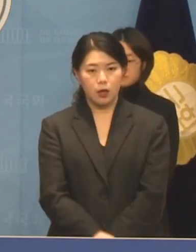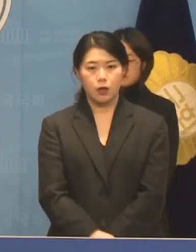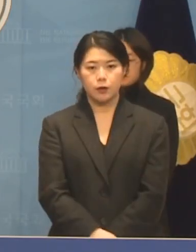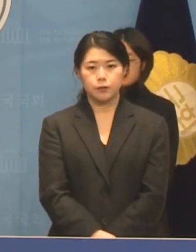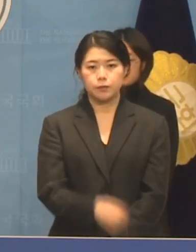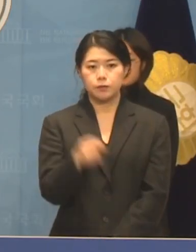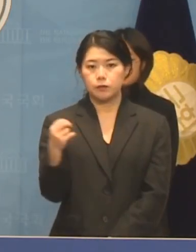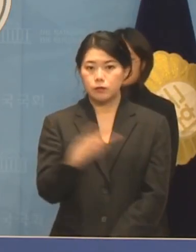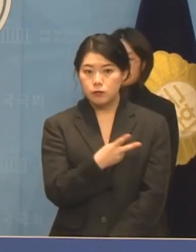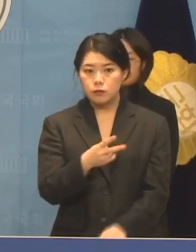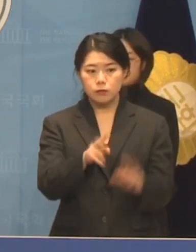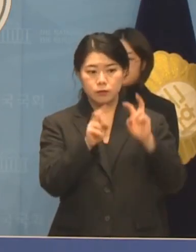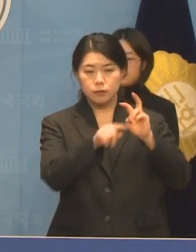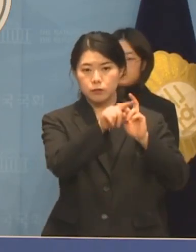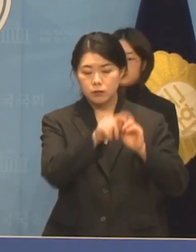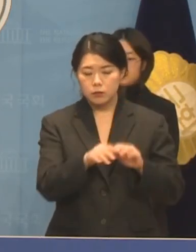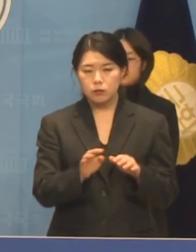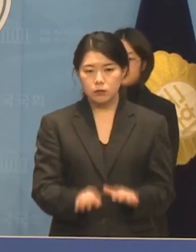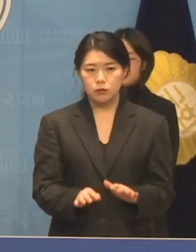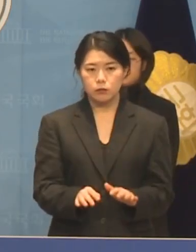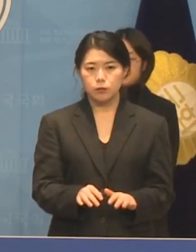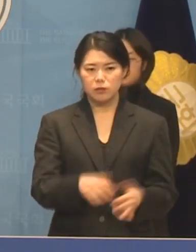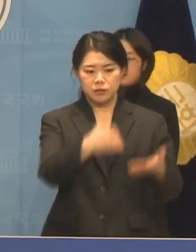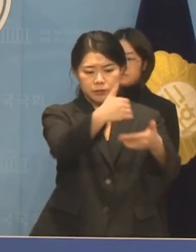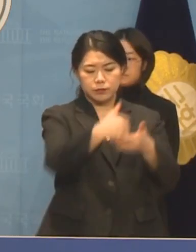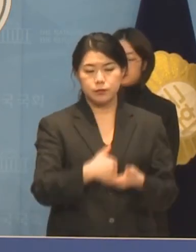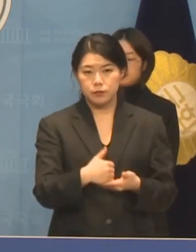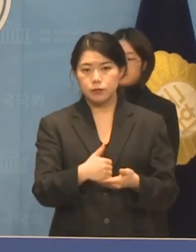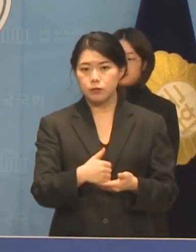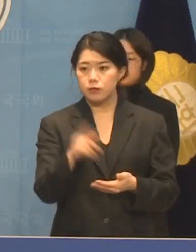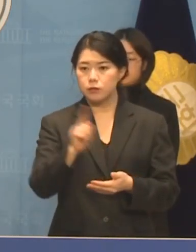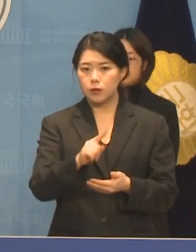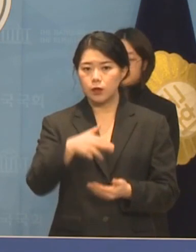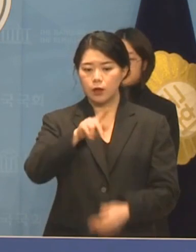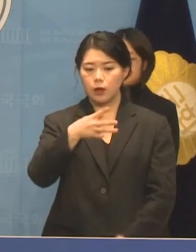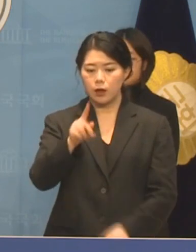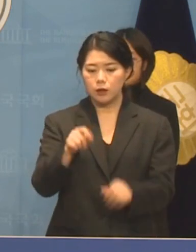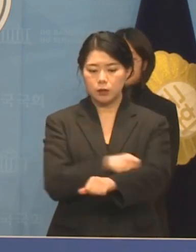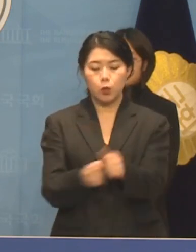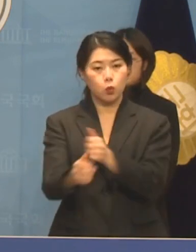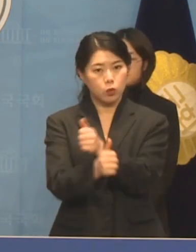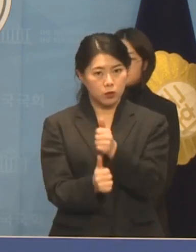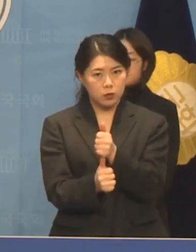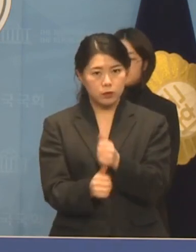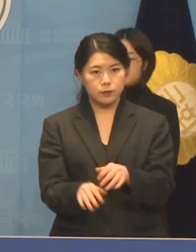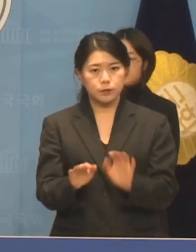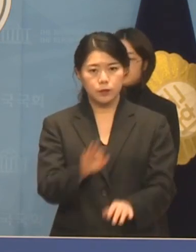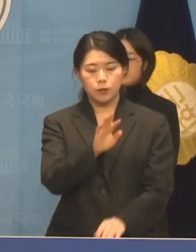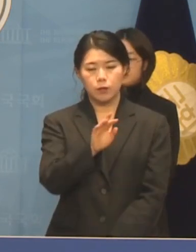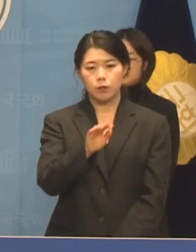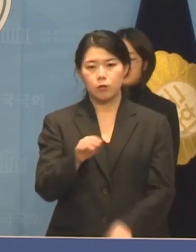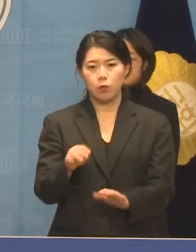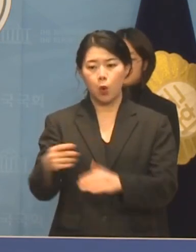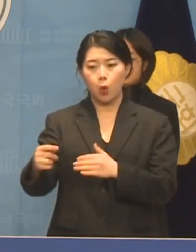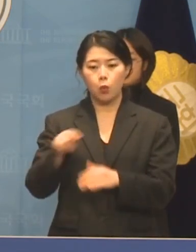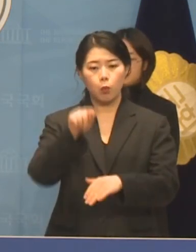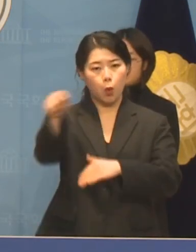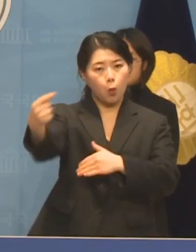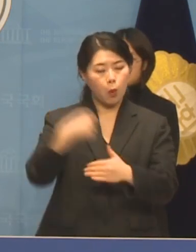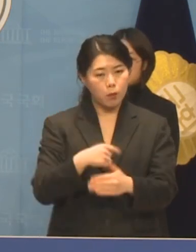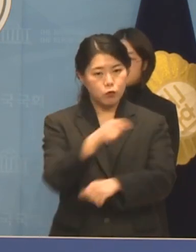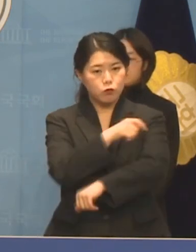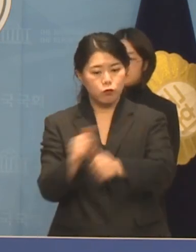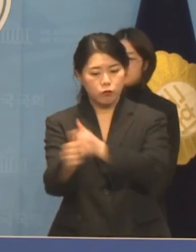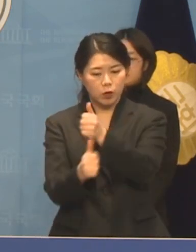또한 사측에서 일방적으로 제안하여 진행된 카라 특별위원회에서 박래군 등 외부 위원과